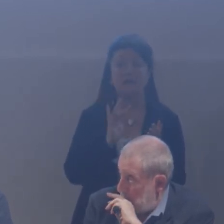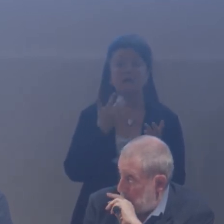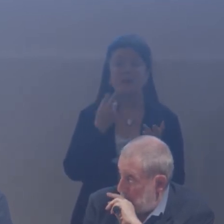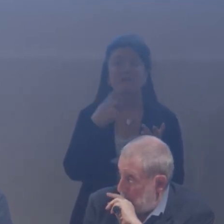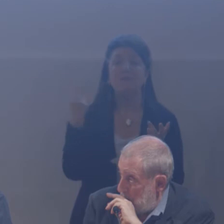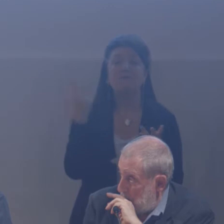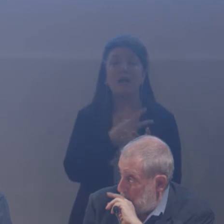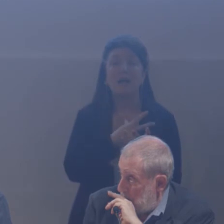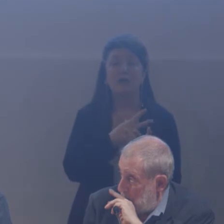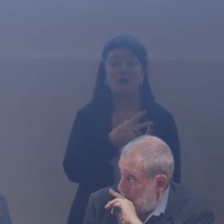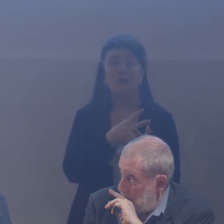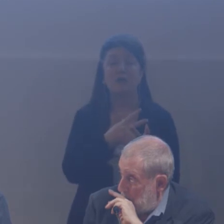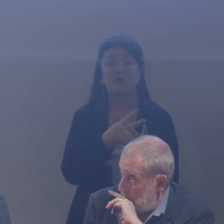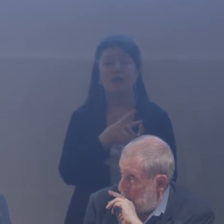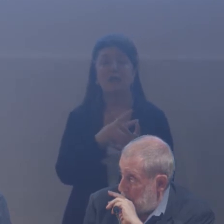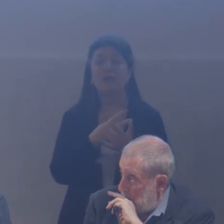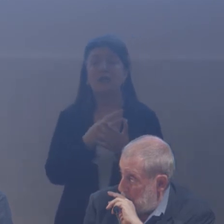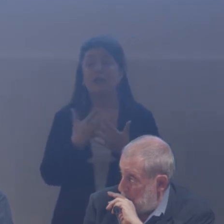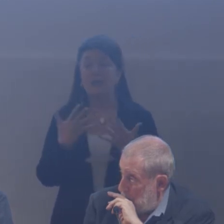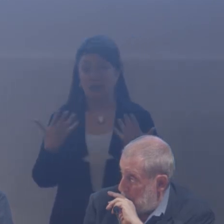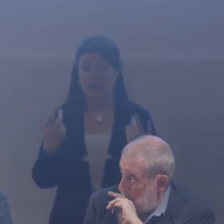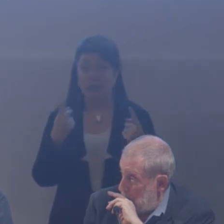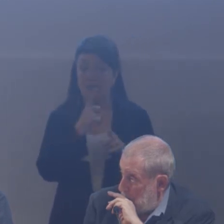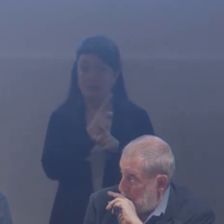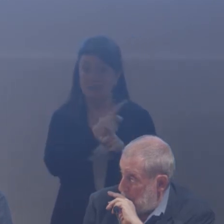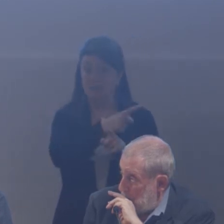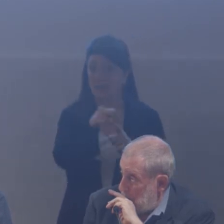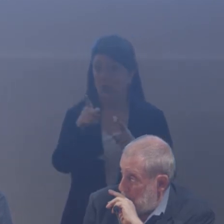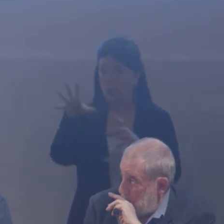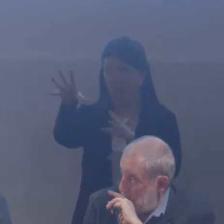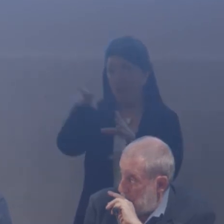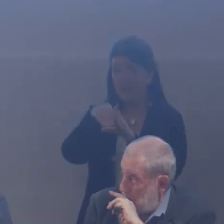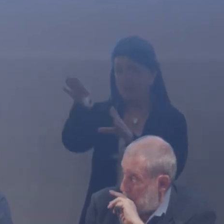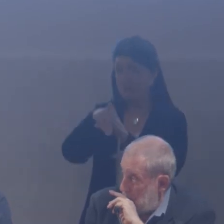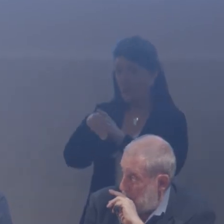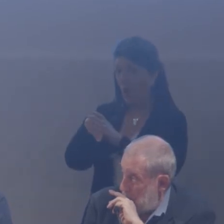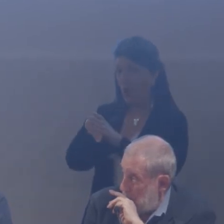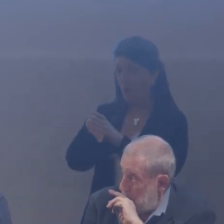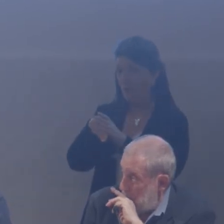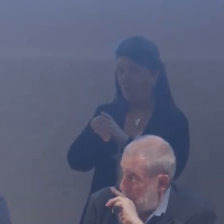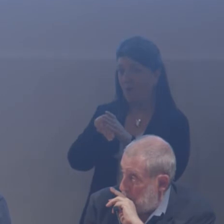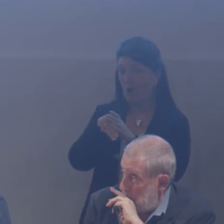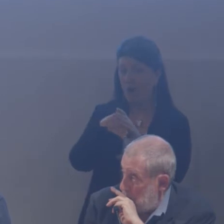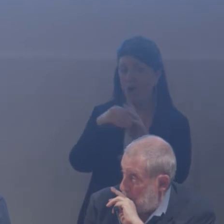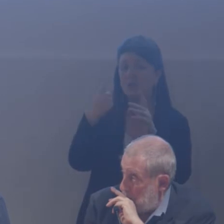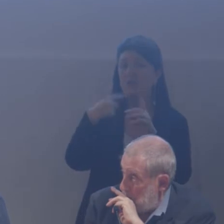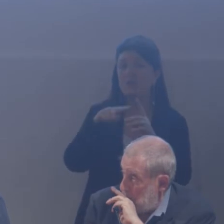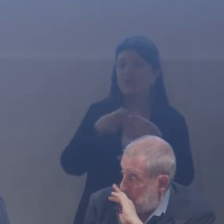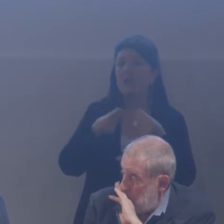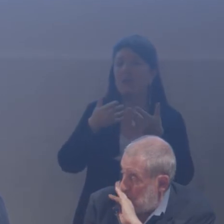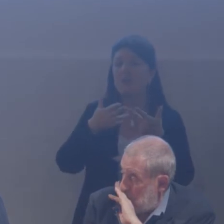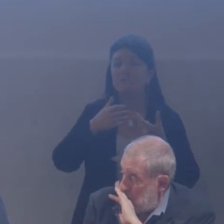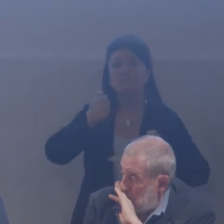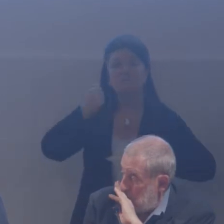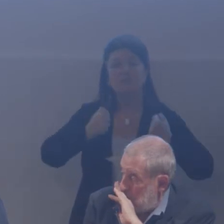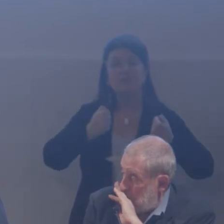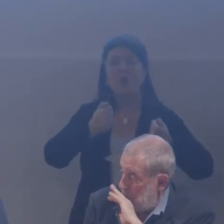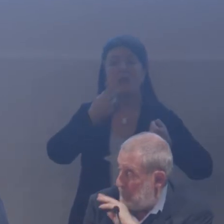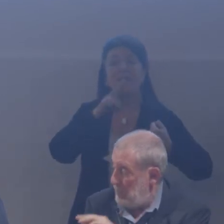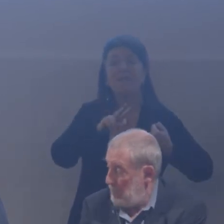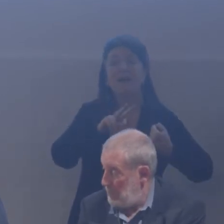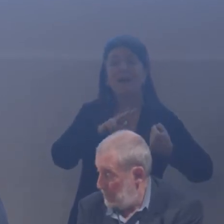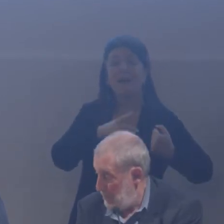certamente da coinvolgere in questa rivolta morale. E quindi io